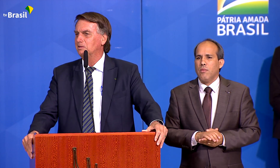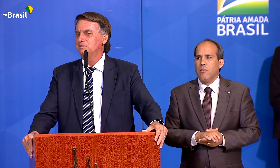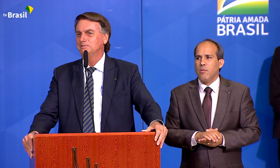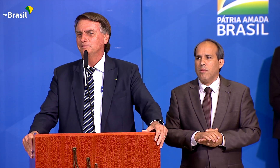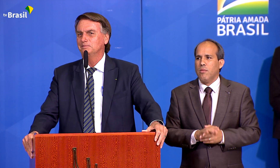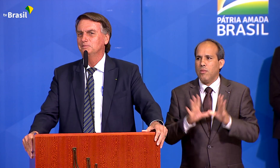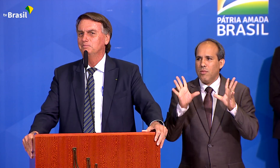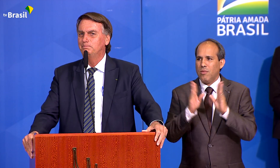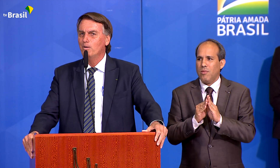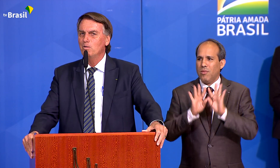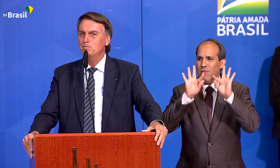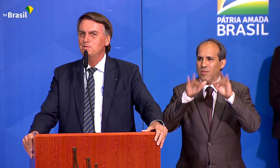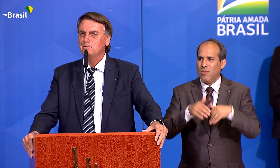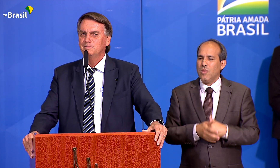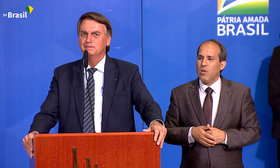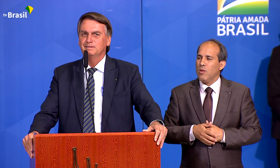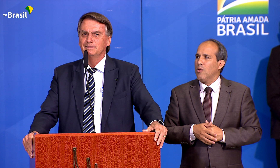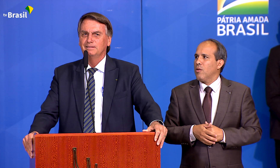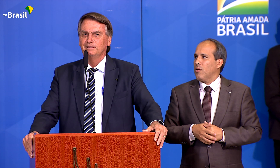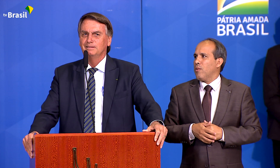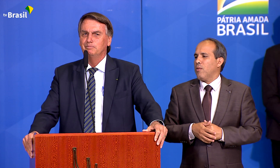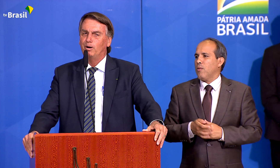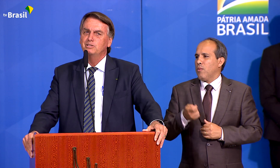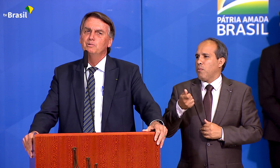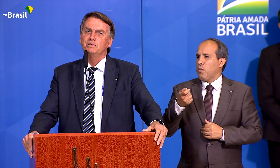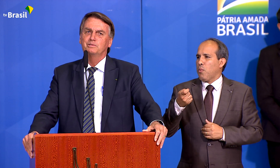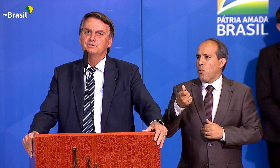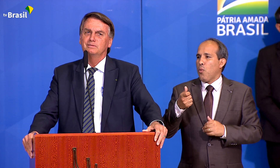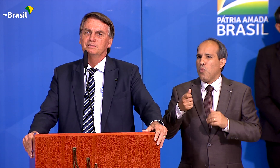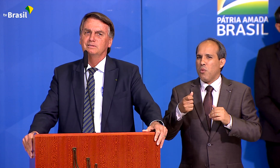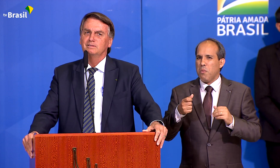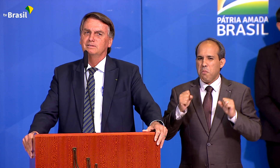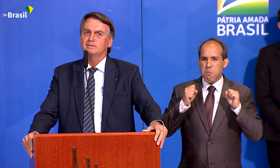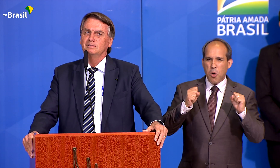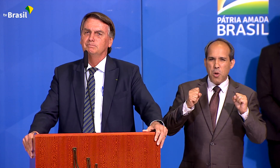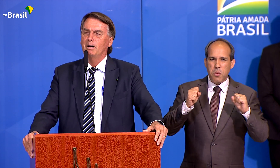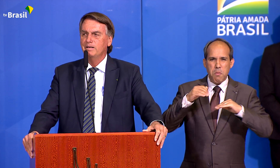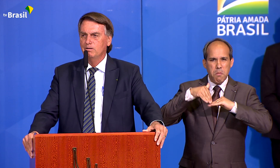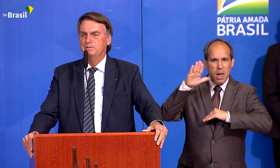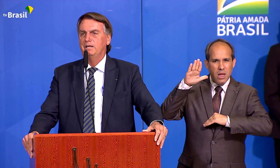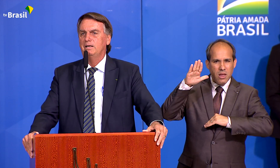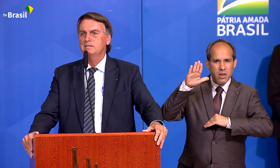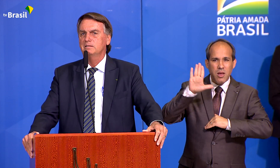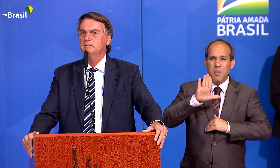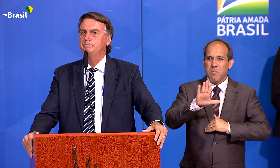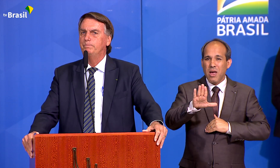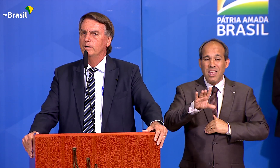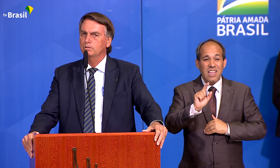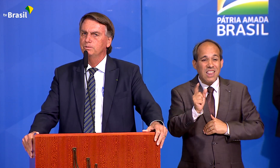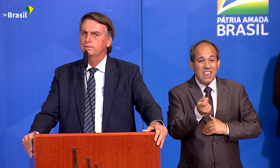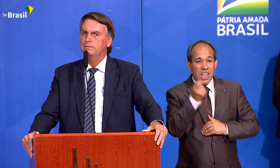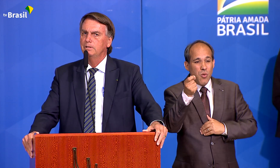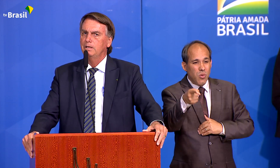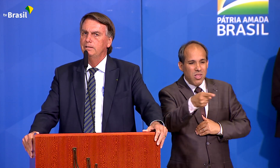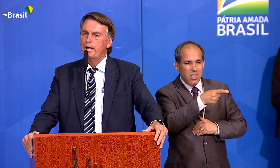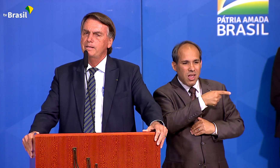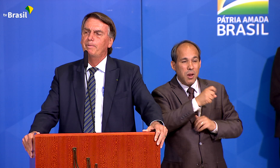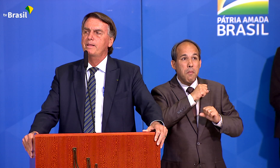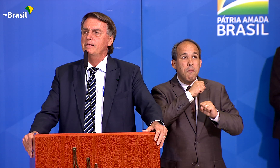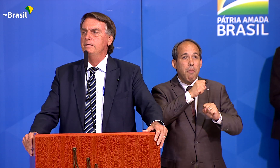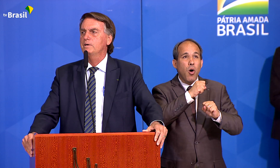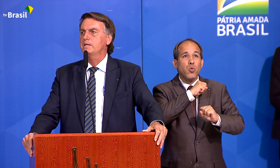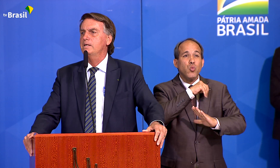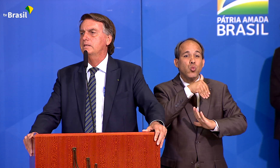e terminando poucos pode muitos mas nenhum deles pode tudo